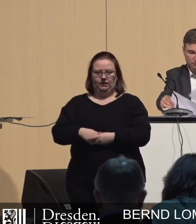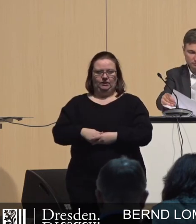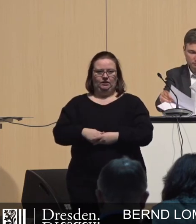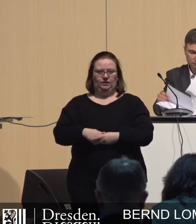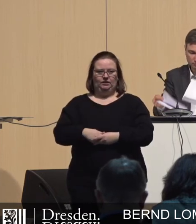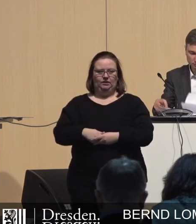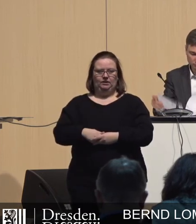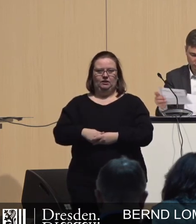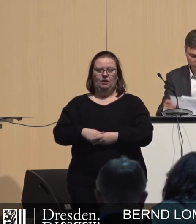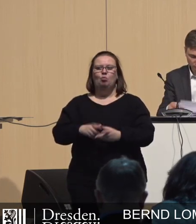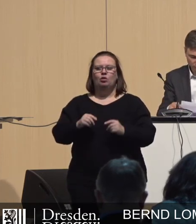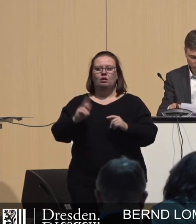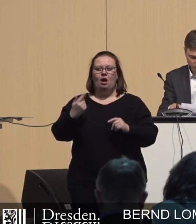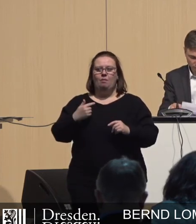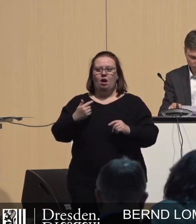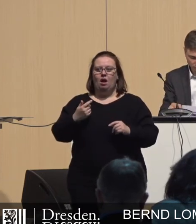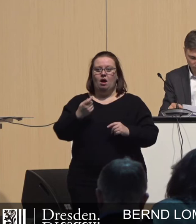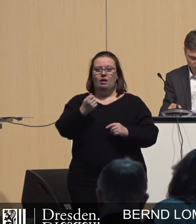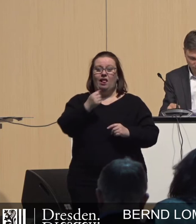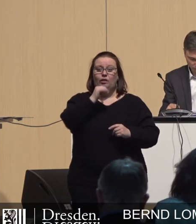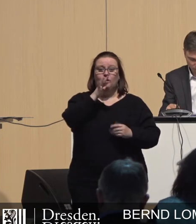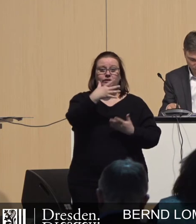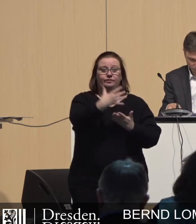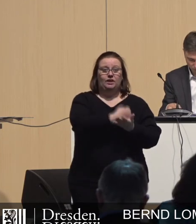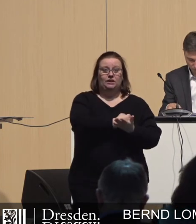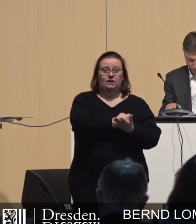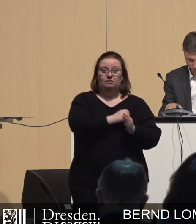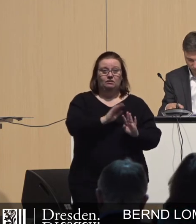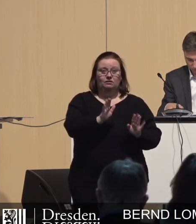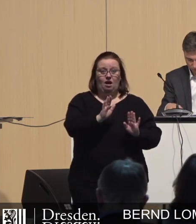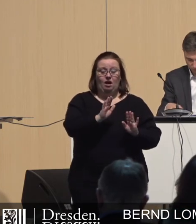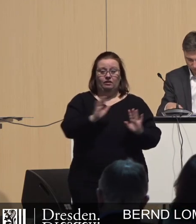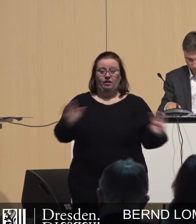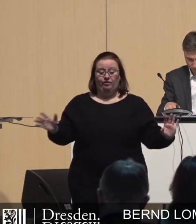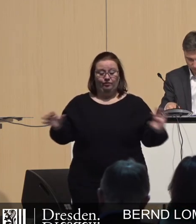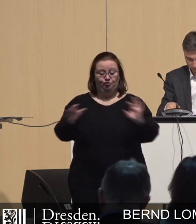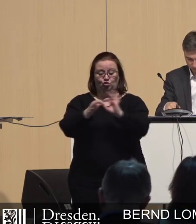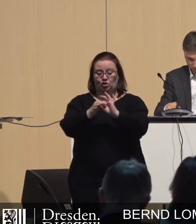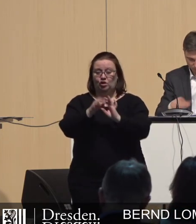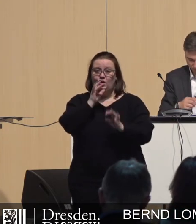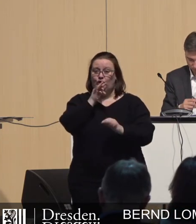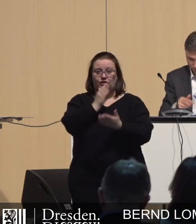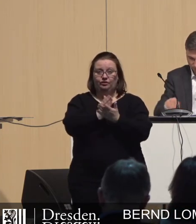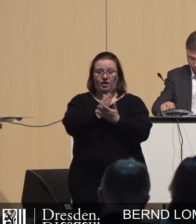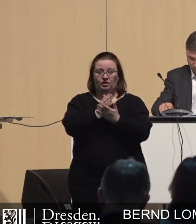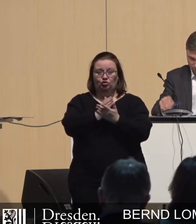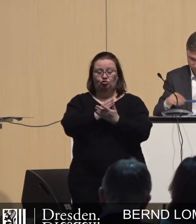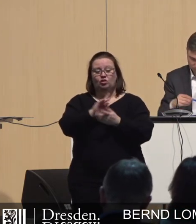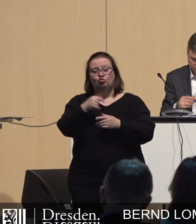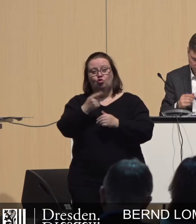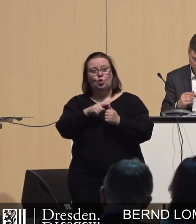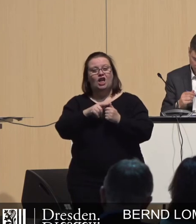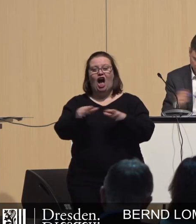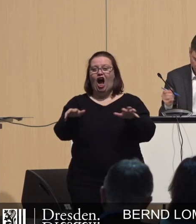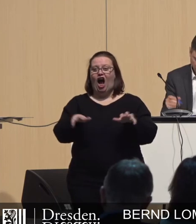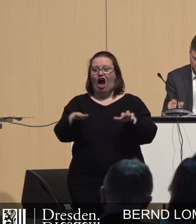ein bisschen anders. Das Geld ist noch nicht einmal verdient. Nein, die Fusionierung ist noch nicht einmal durch. Da ist schon die